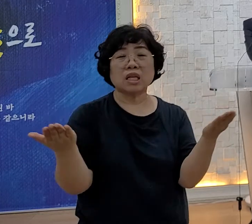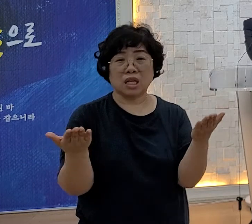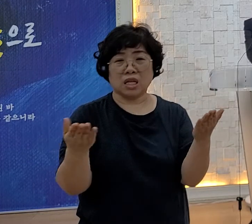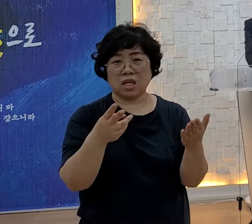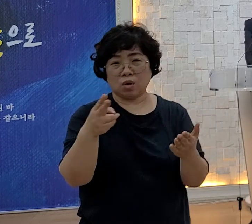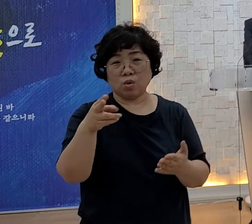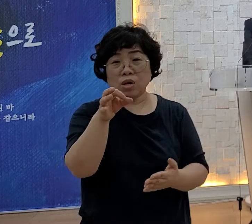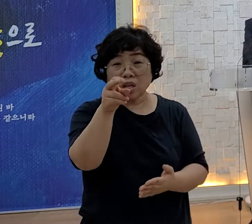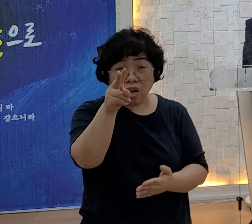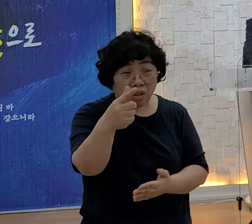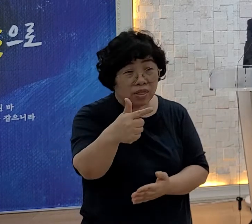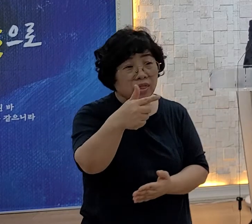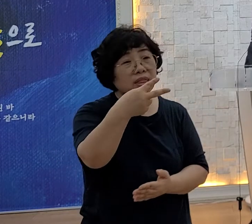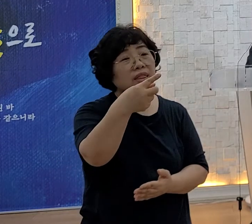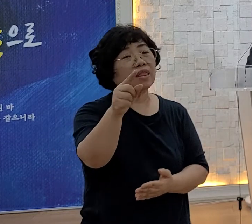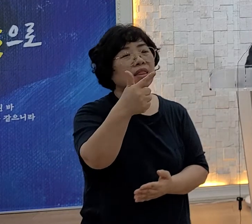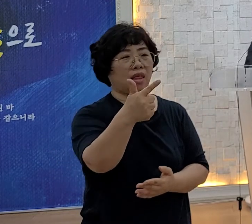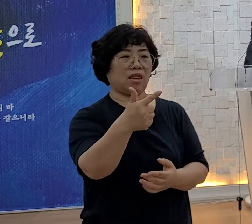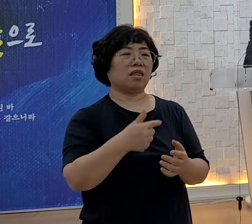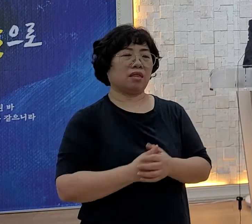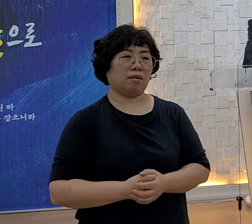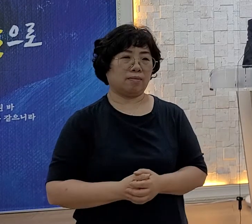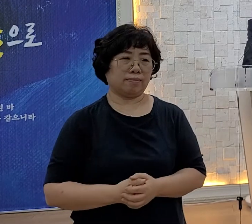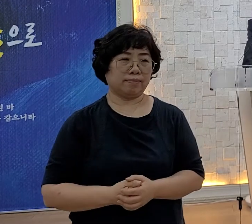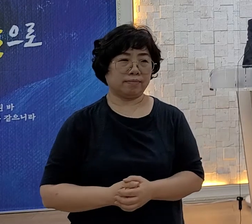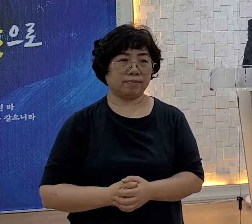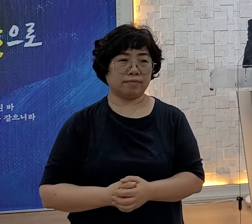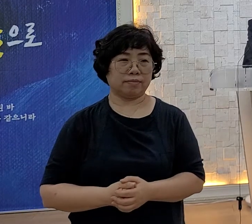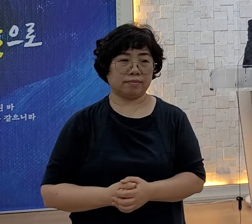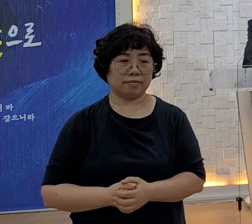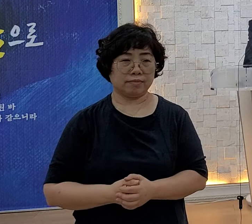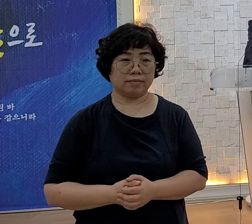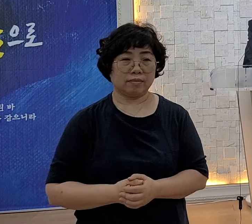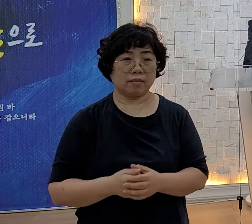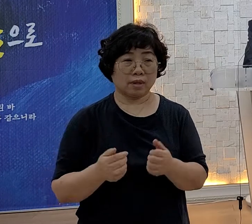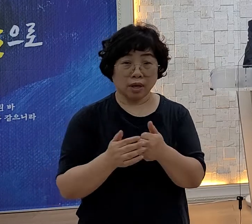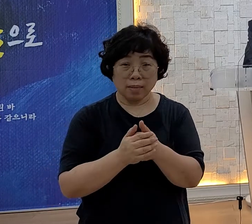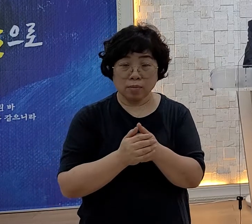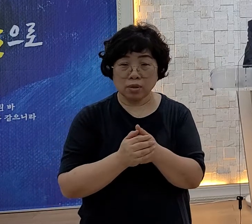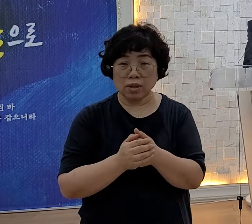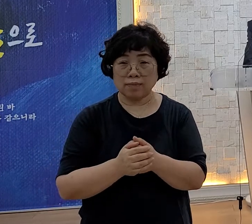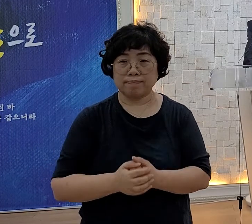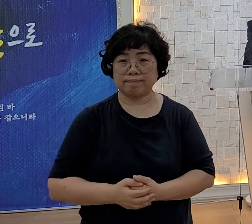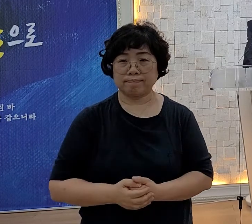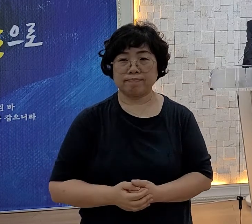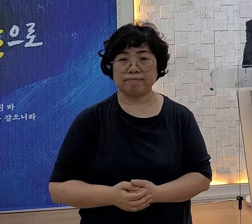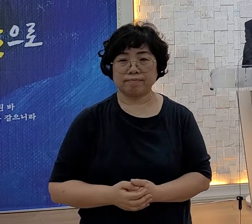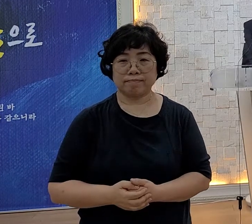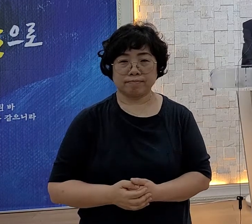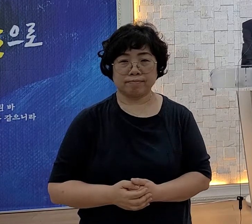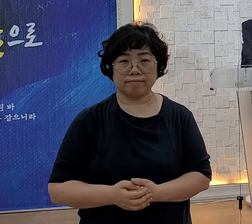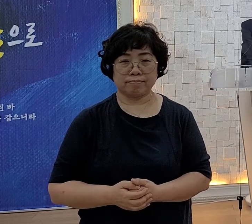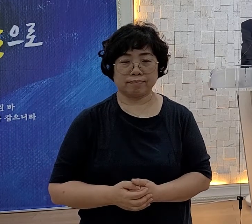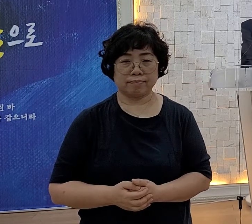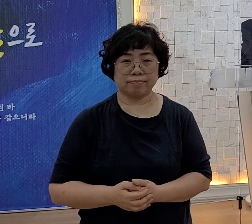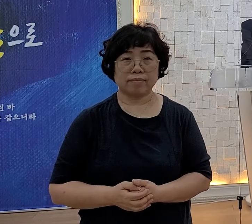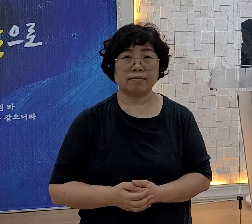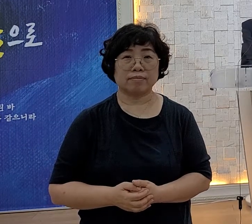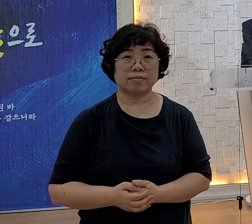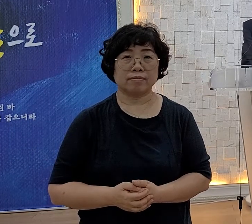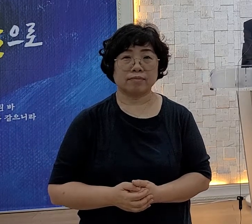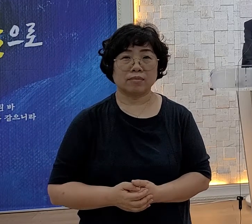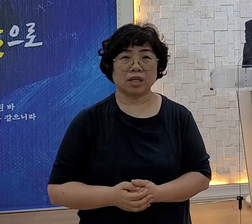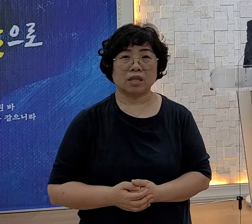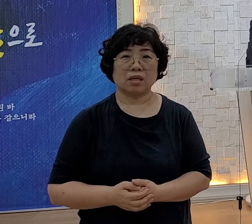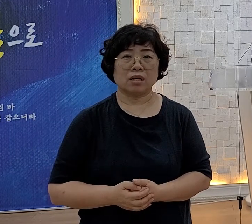이해하고 알아야 한다라는 그런 뜻이 되는 것입니다. 우리가 부인하고 싶지만 이 말씀에 적극 동의할